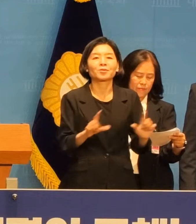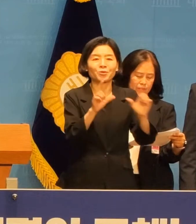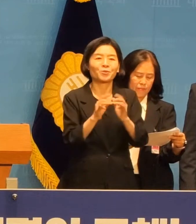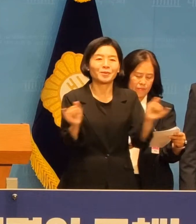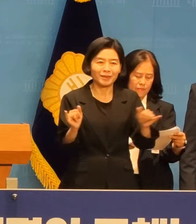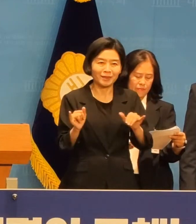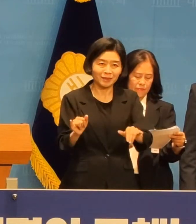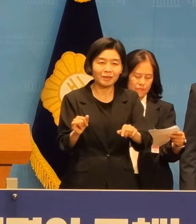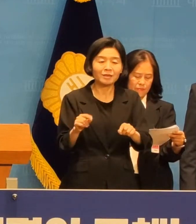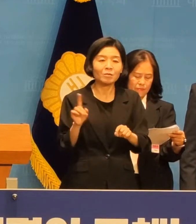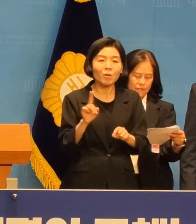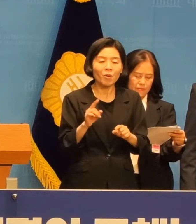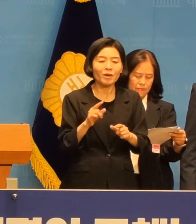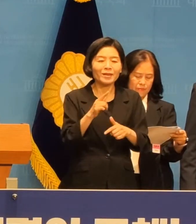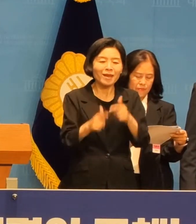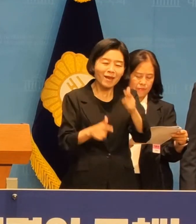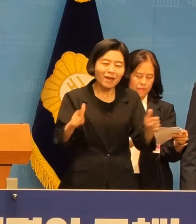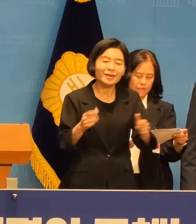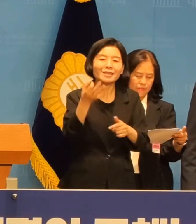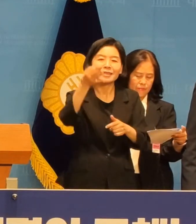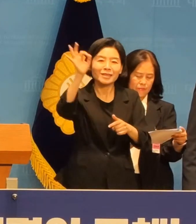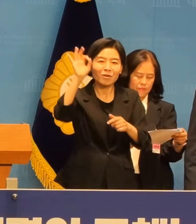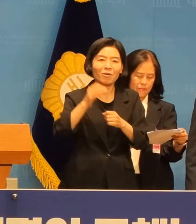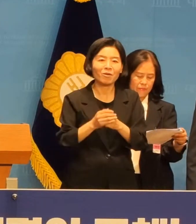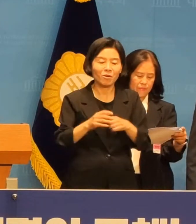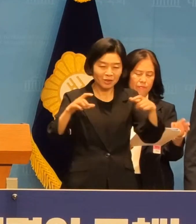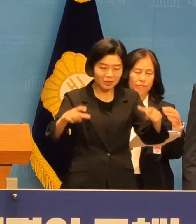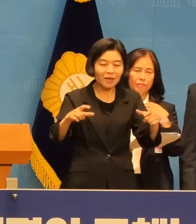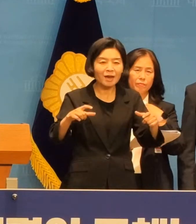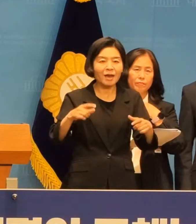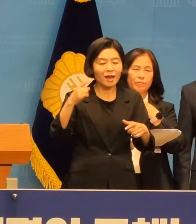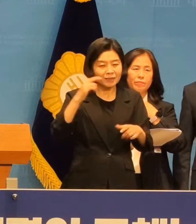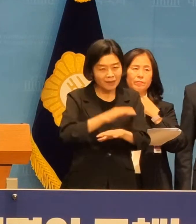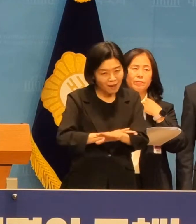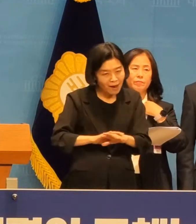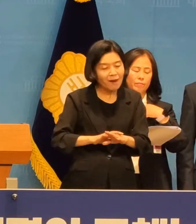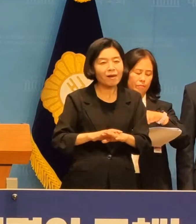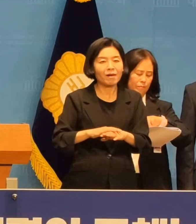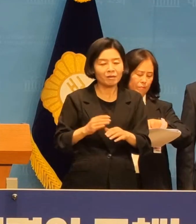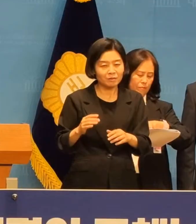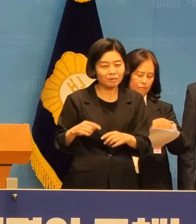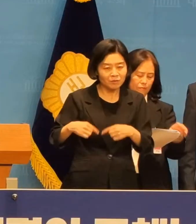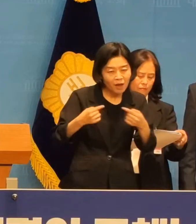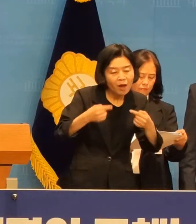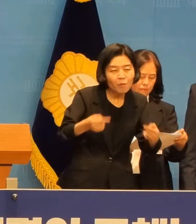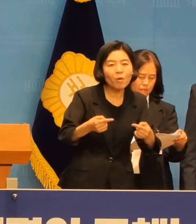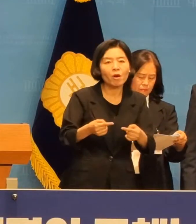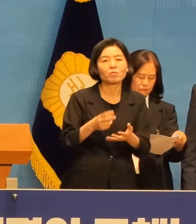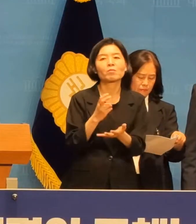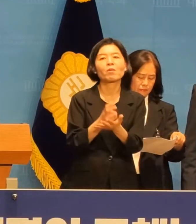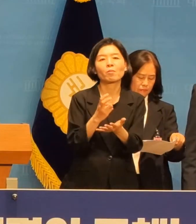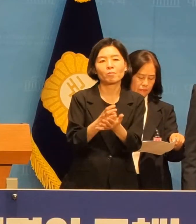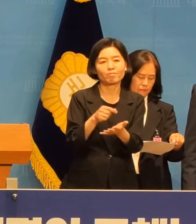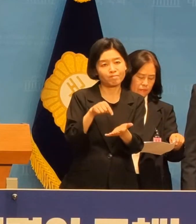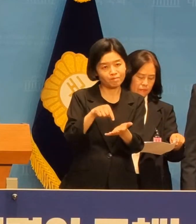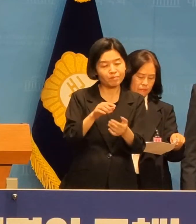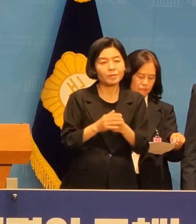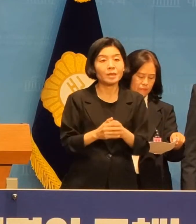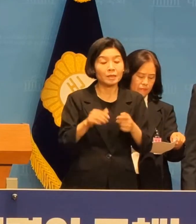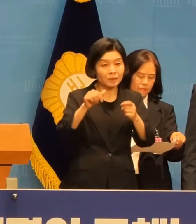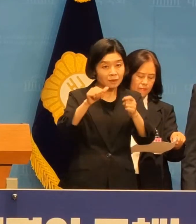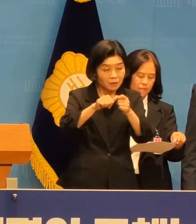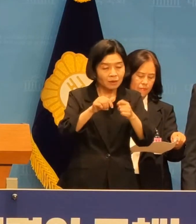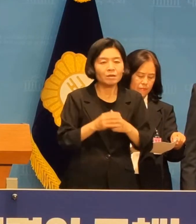다양성을 인정하고 지역을 함께 가꾸는 모든 이들의 참여를 제도적으로 보장하는 조항입니다.